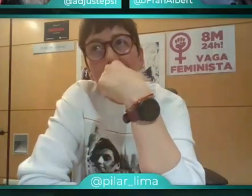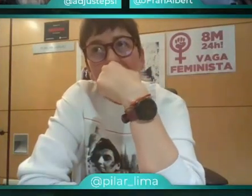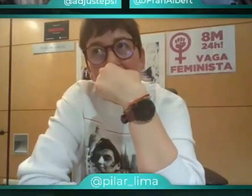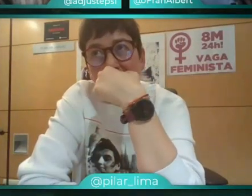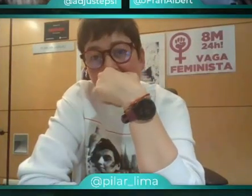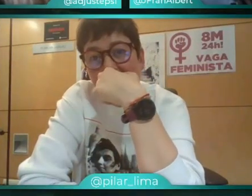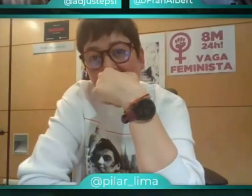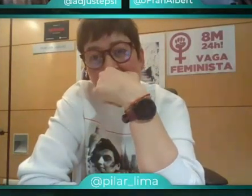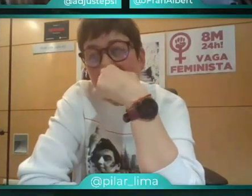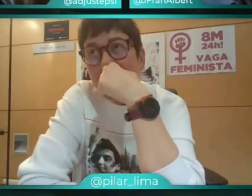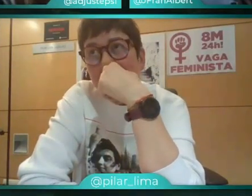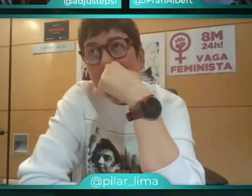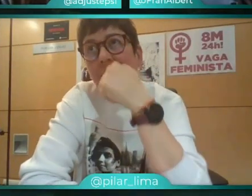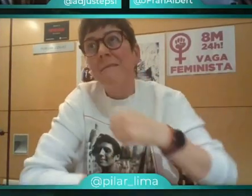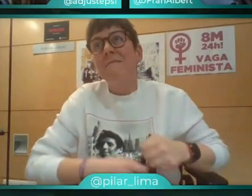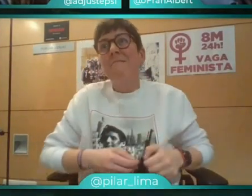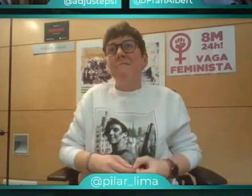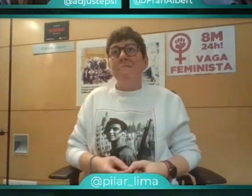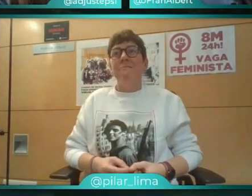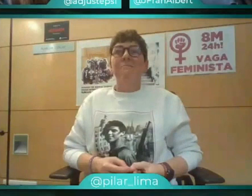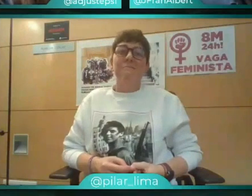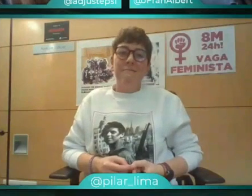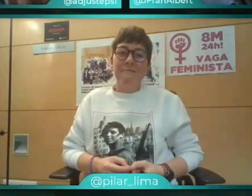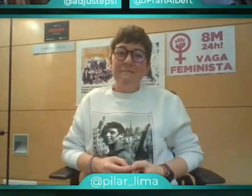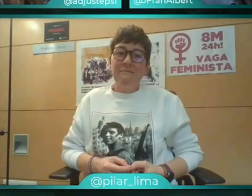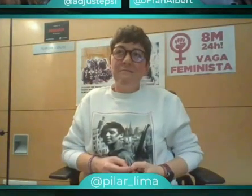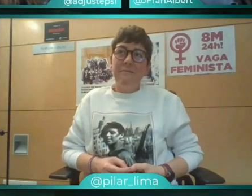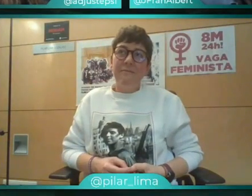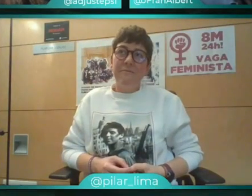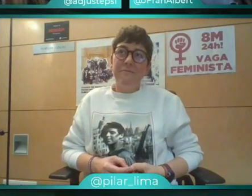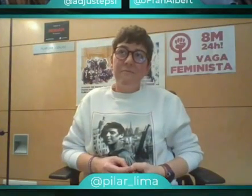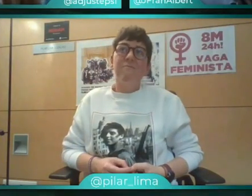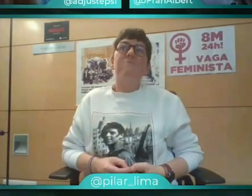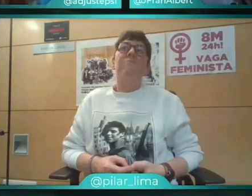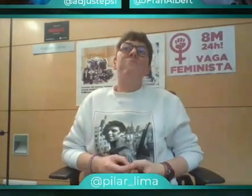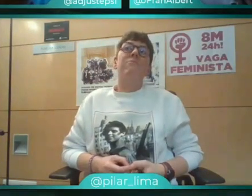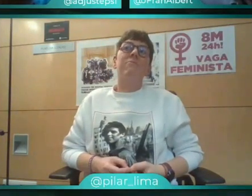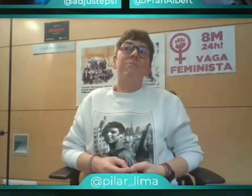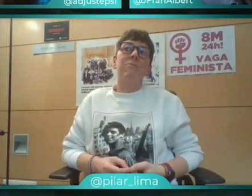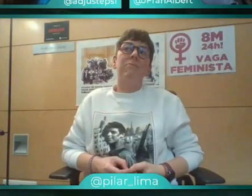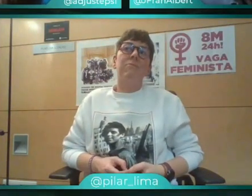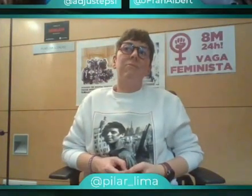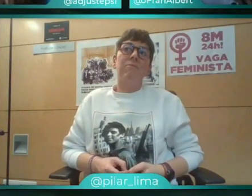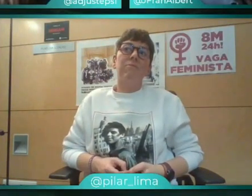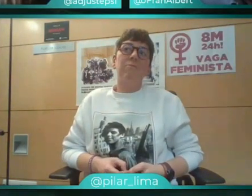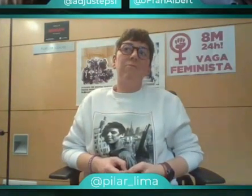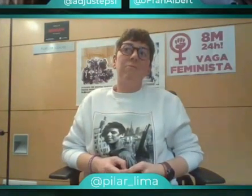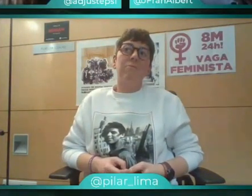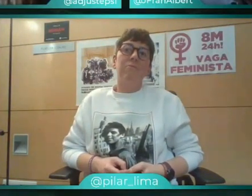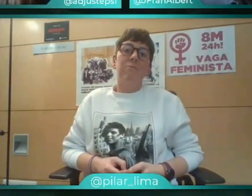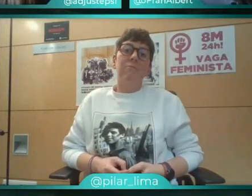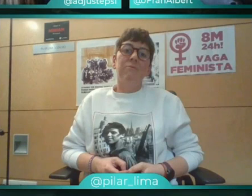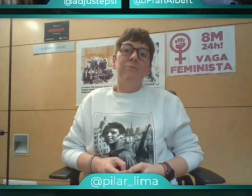tanta polvoreda no y bueno risto tirado por tierra toda el spot y bueno toda esta serie de cosas sí